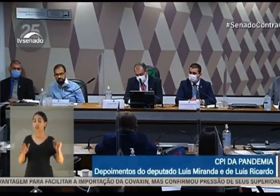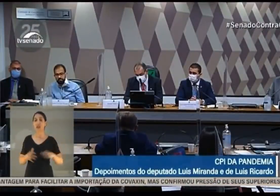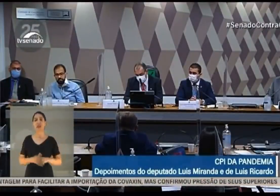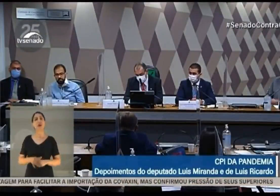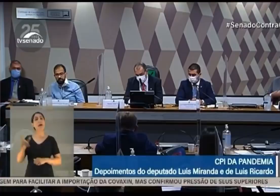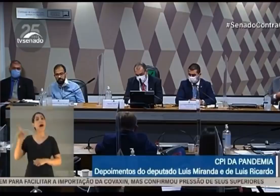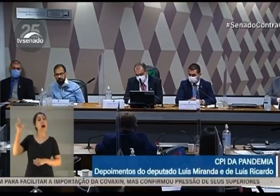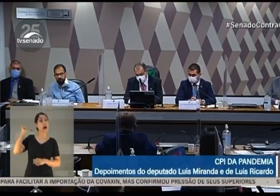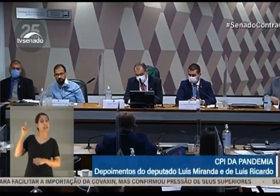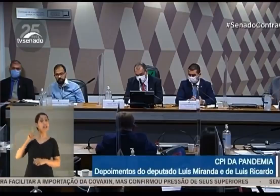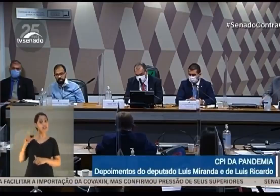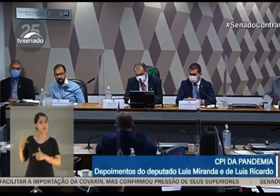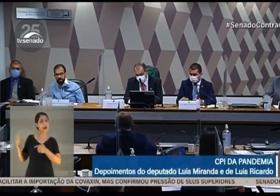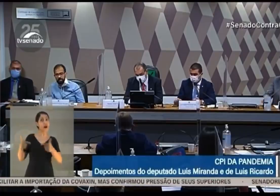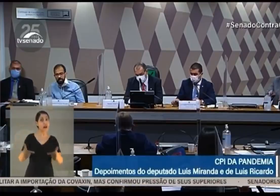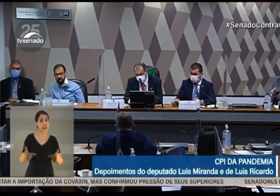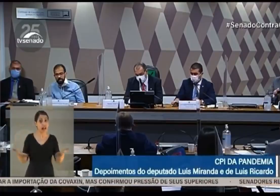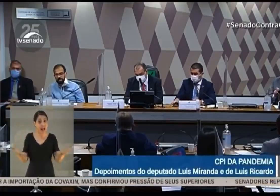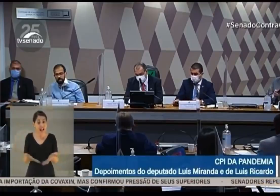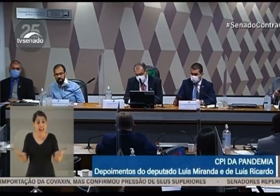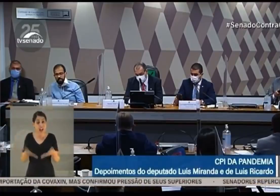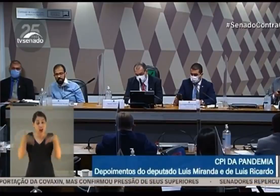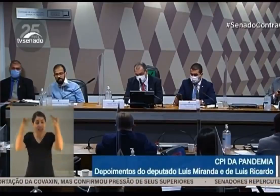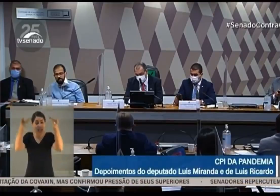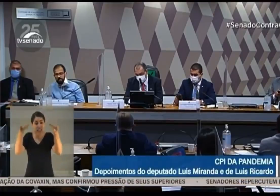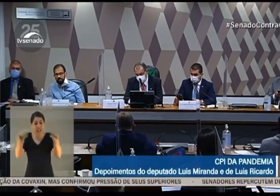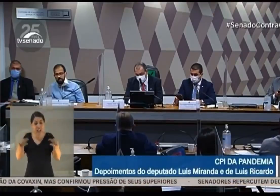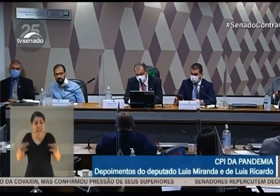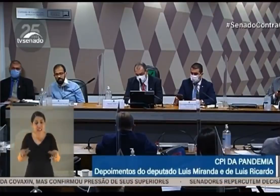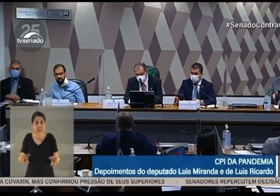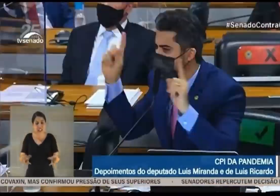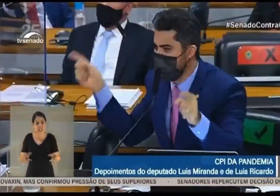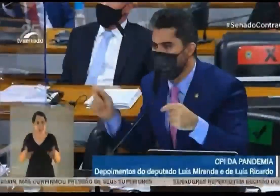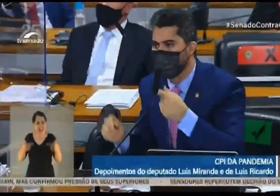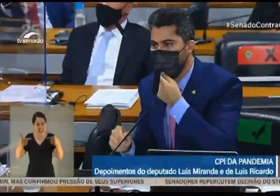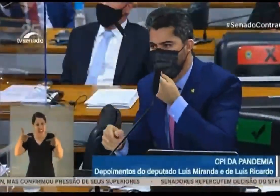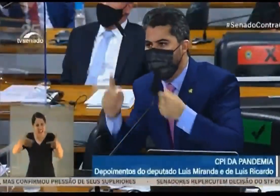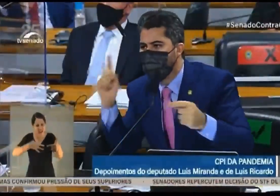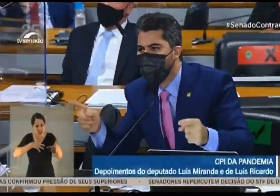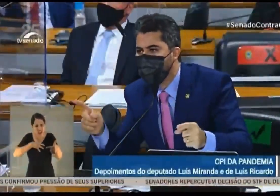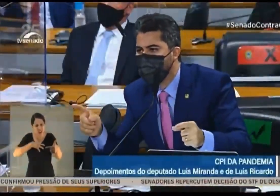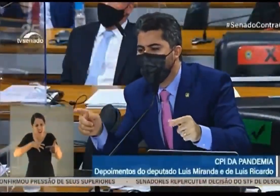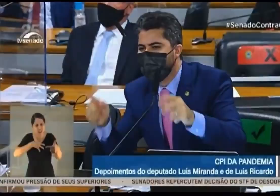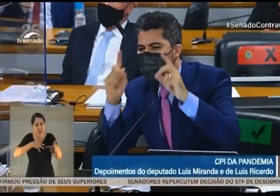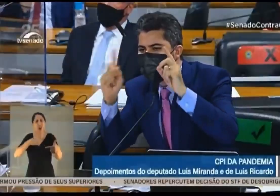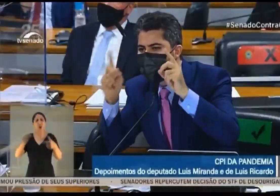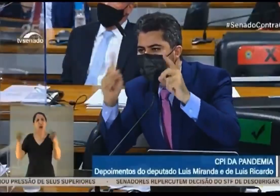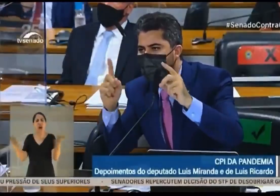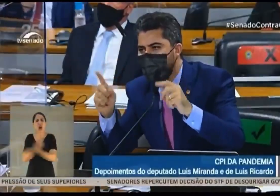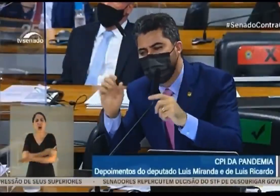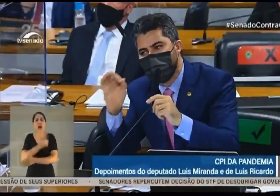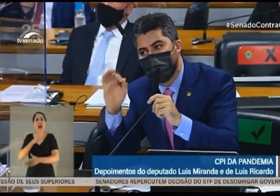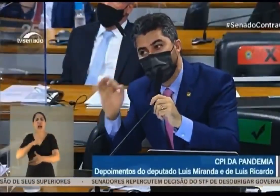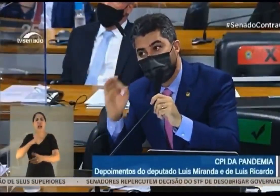e quando chega a oportunidade de colocar diante dos fatos, faz isso que está fazendo aqui, ó. Barulho para sustentar uma narrativa